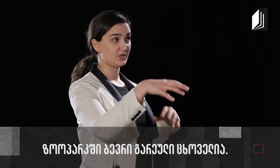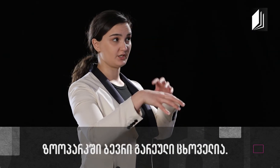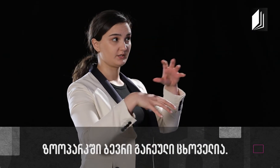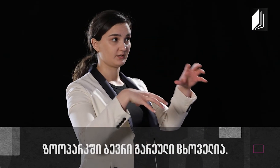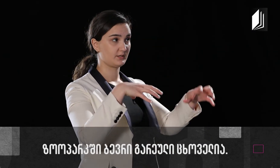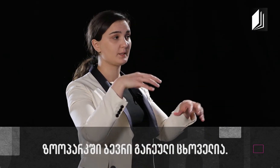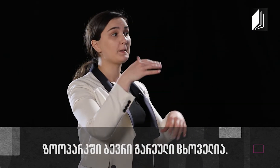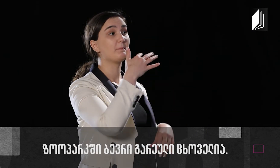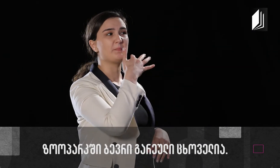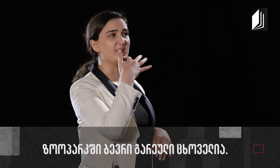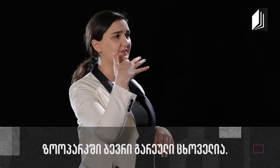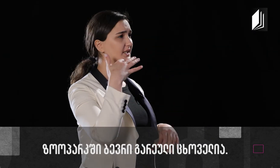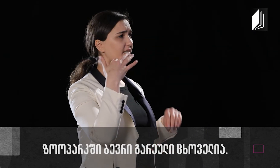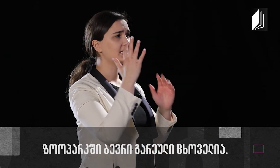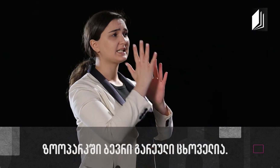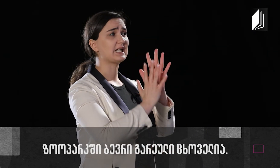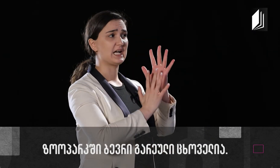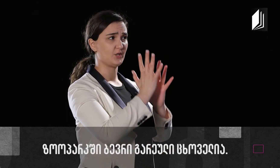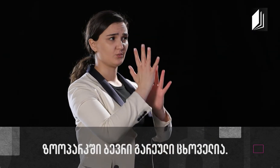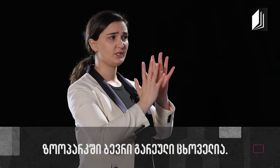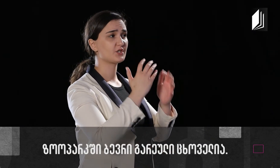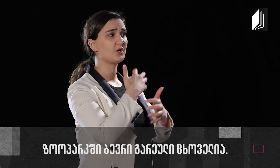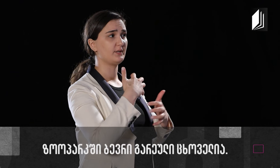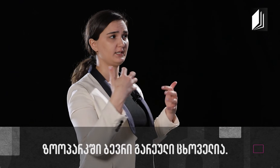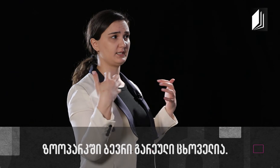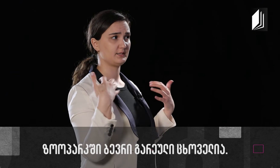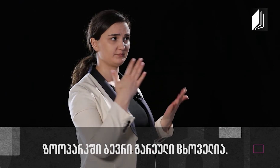ზოოპარკში ბევრი გარეული ცხოველია.